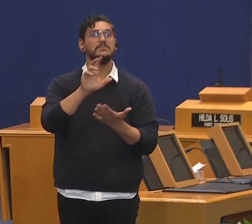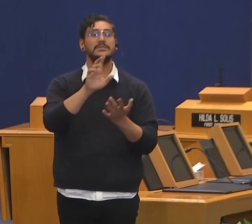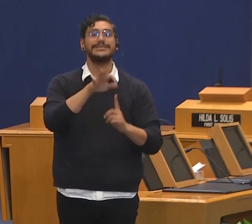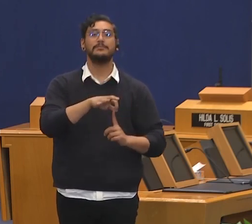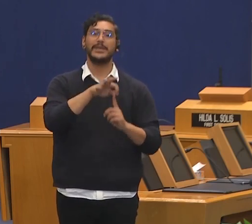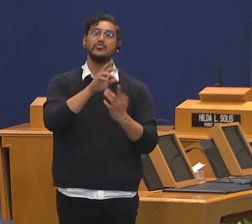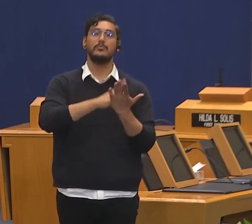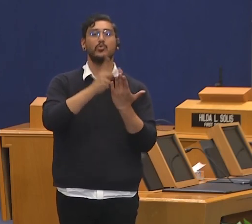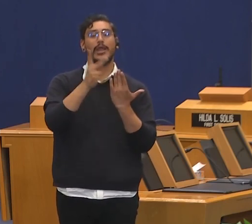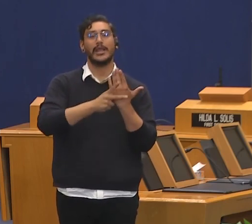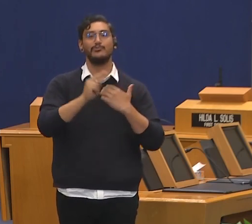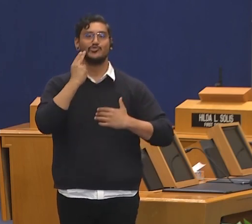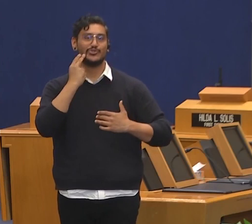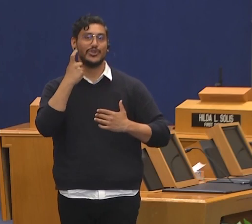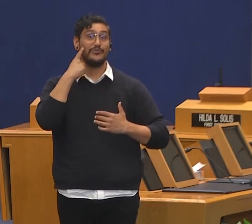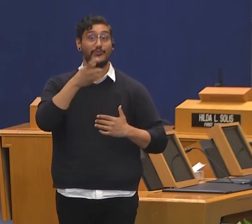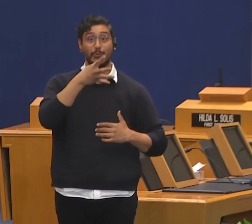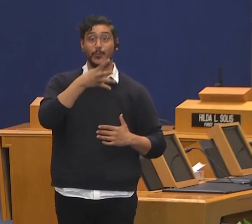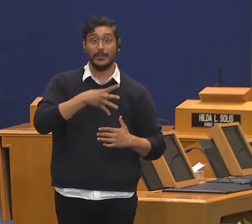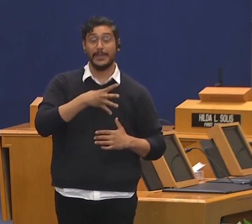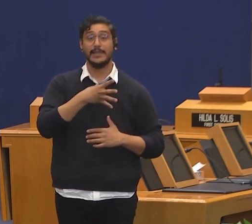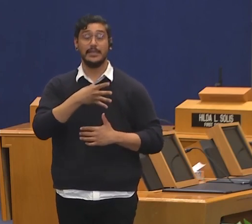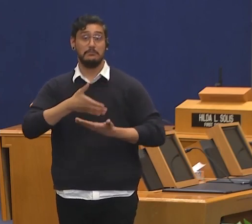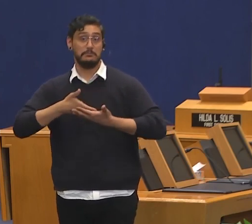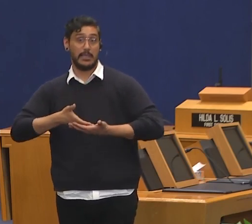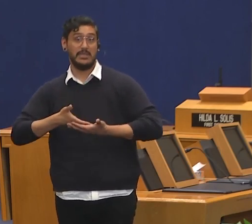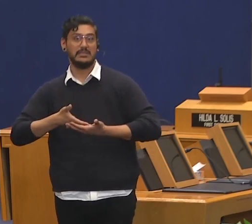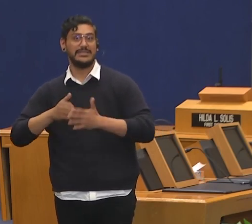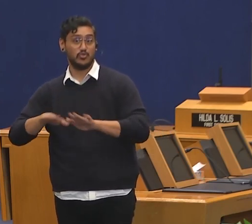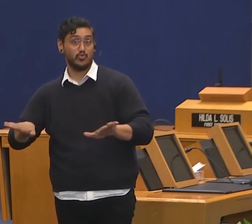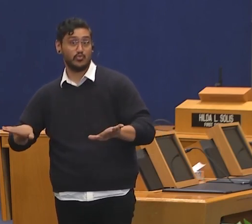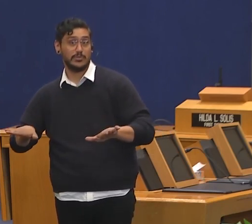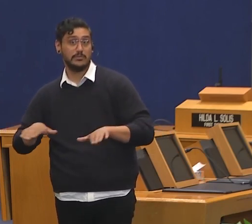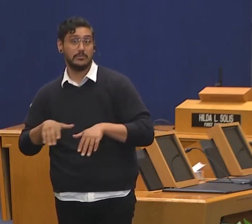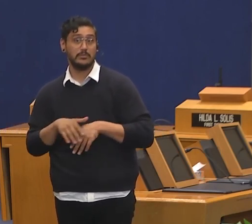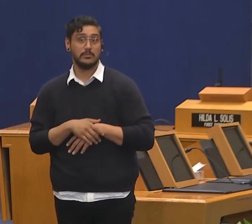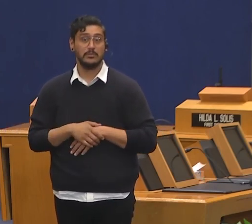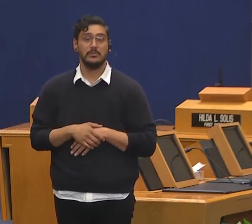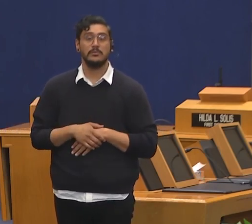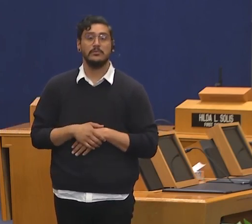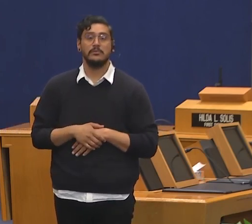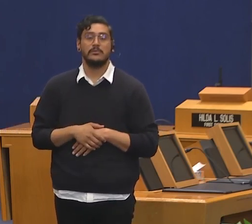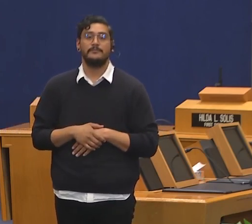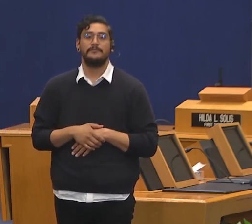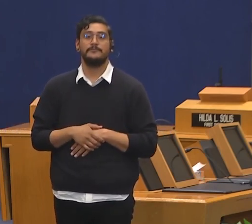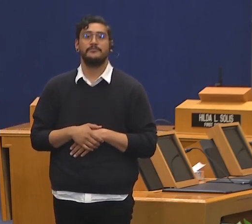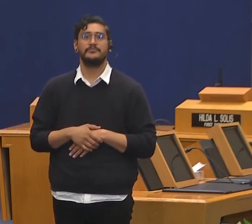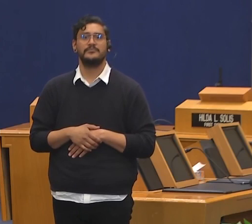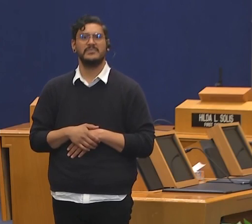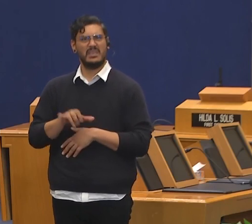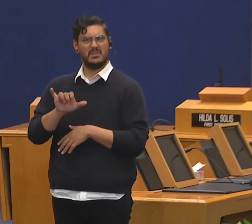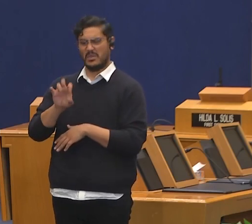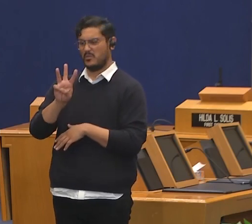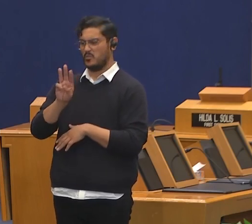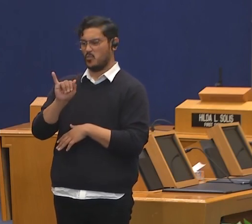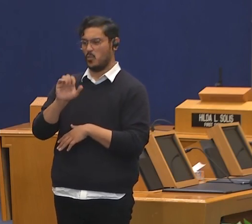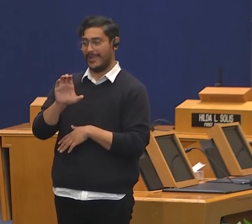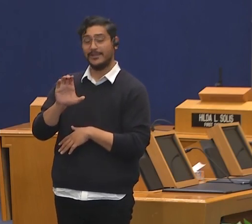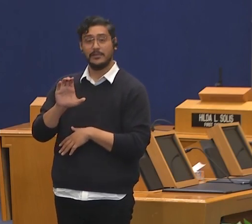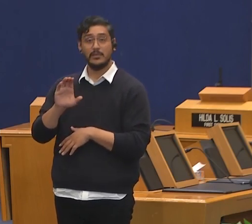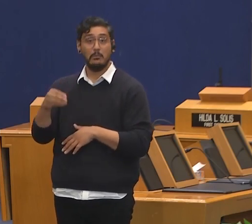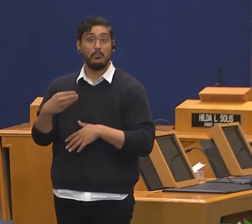de Nutrición Suplementaria para Mujeres, Infantes y Niños. Proporciona beneficios alimenticios y